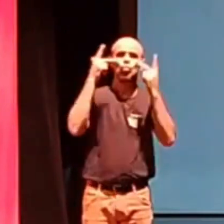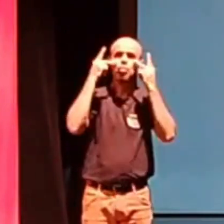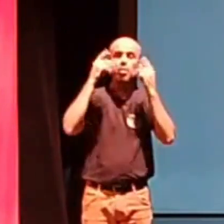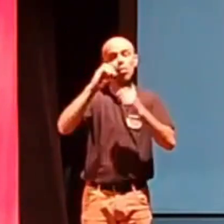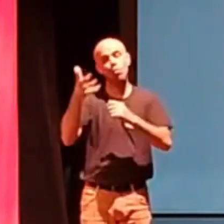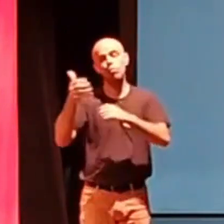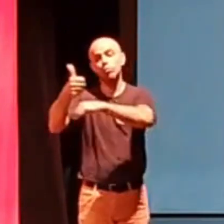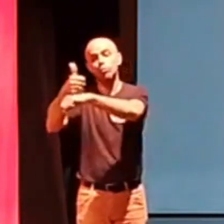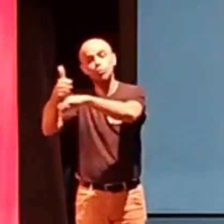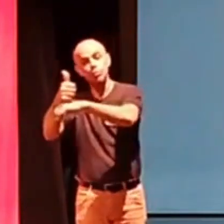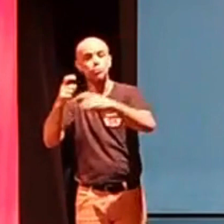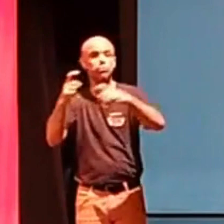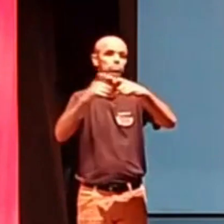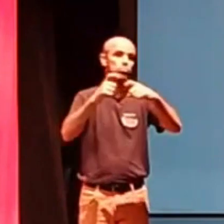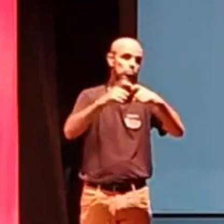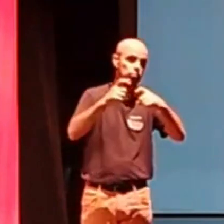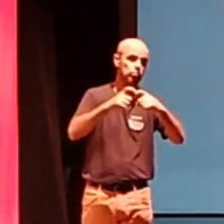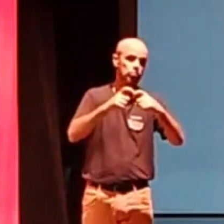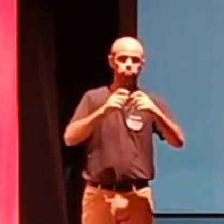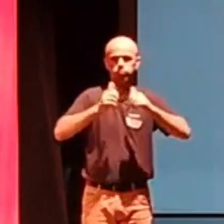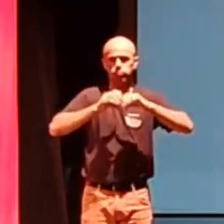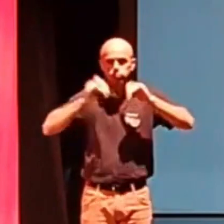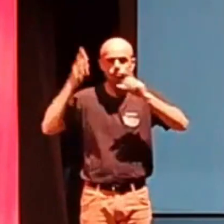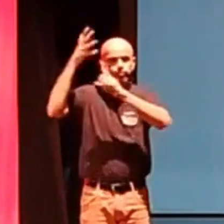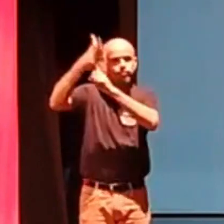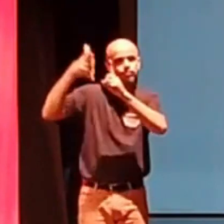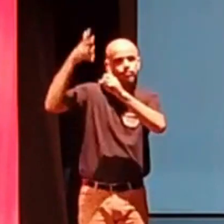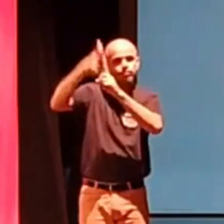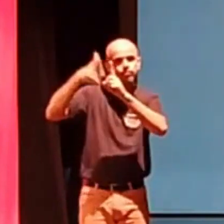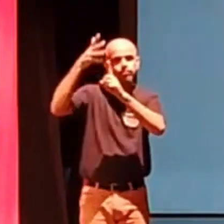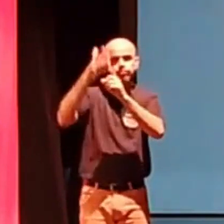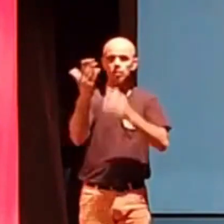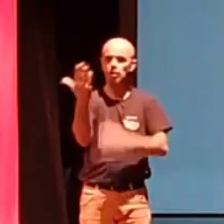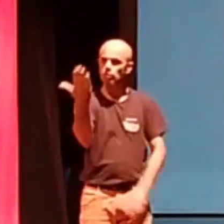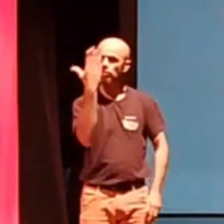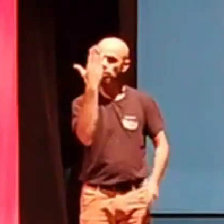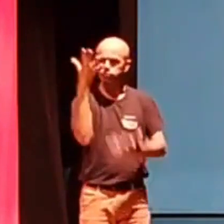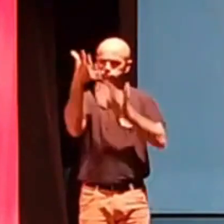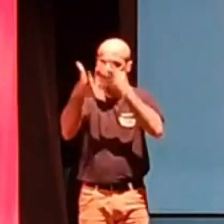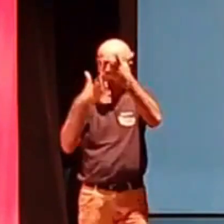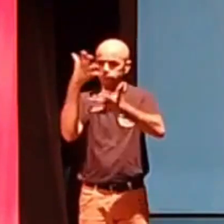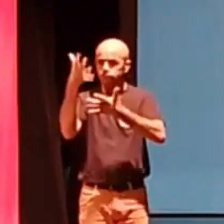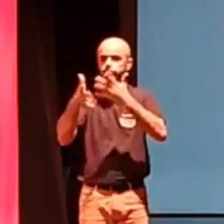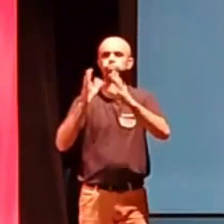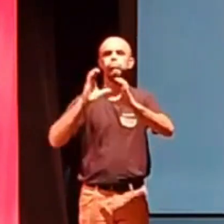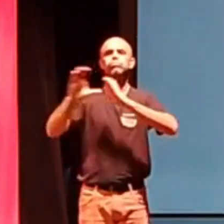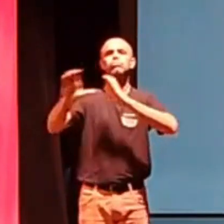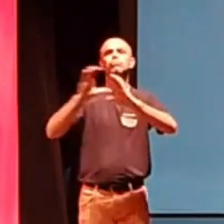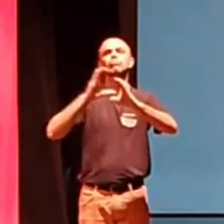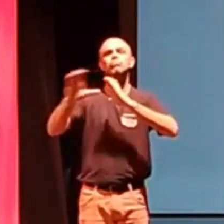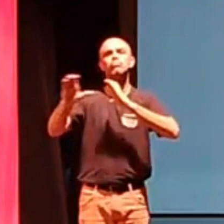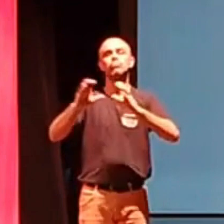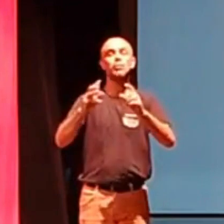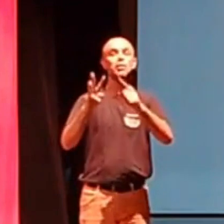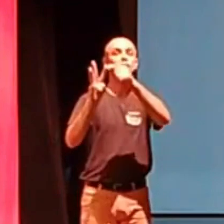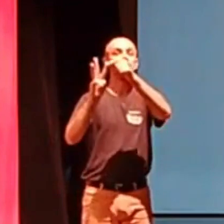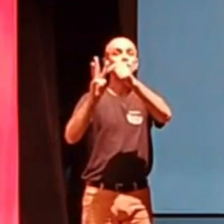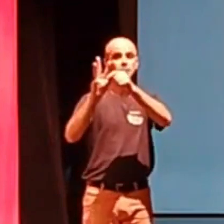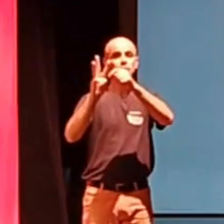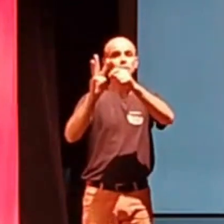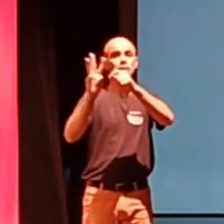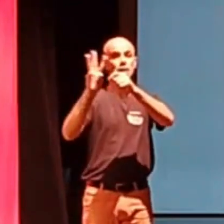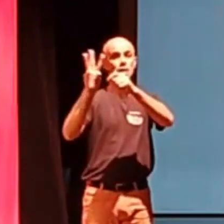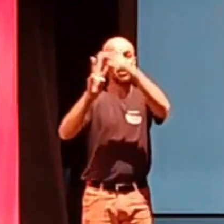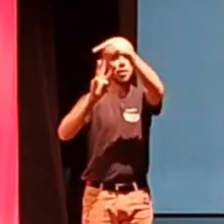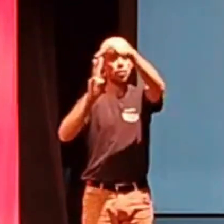como um médico, né? A gente vai poder falar frente a frente com eles. E assim, nós teremos 3 palestras e